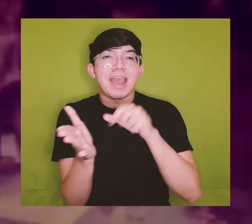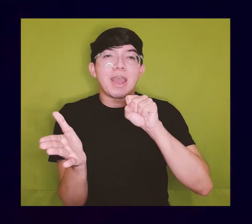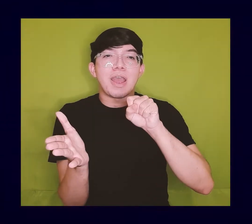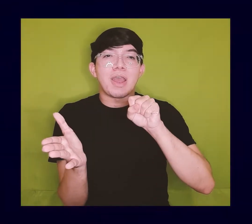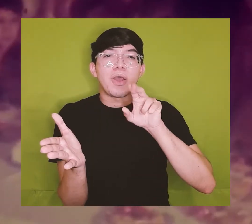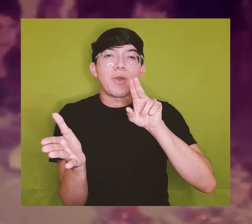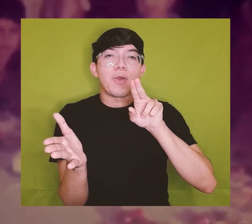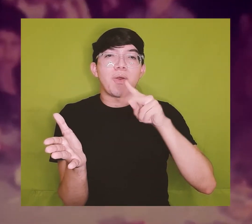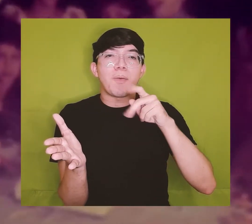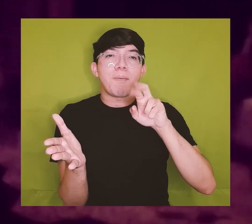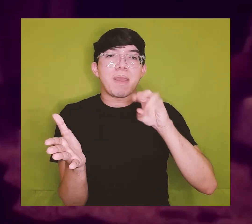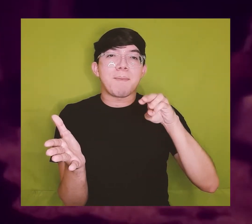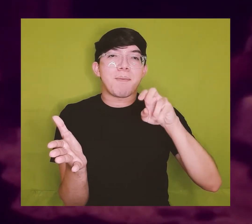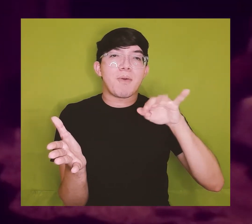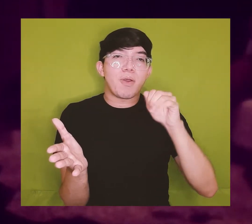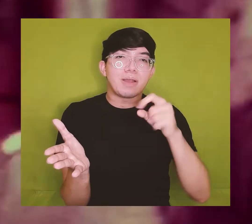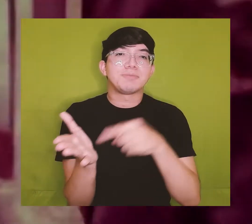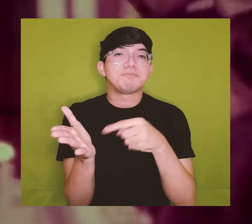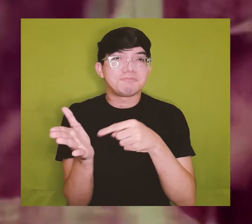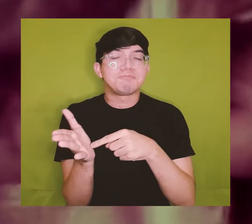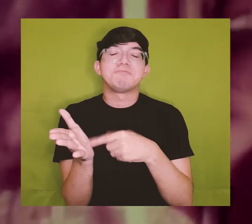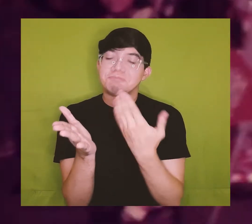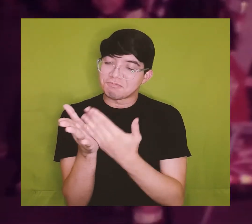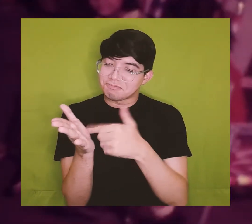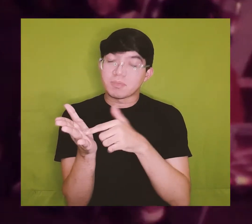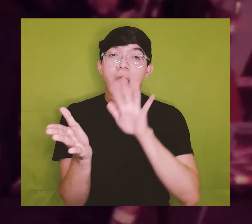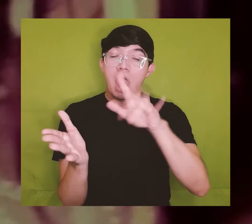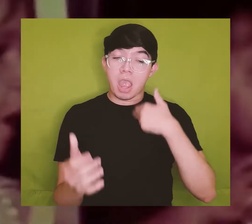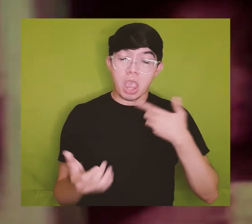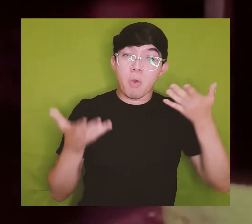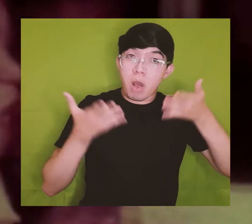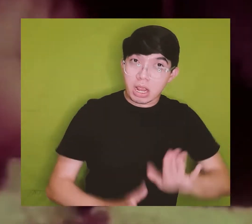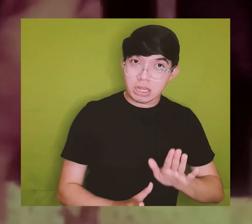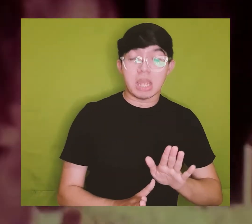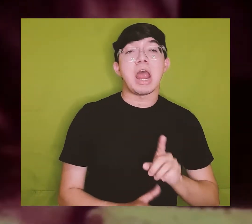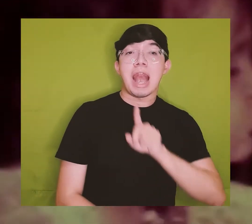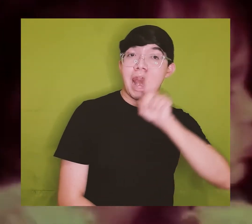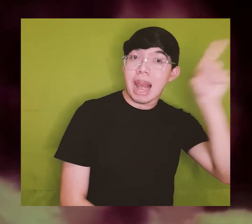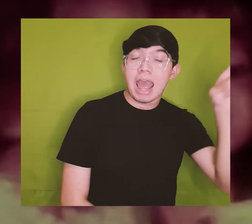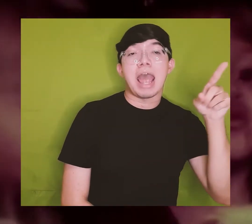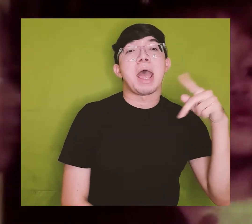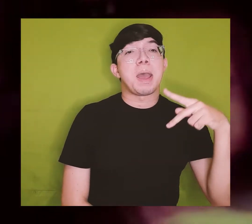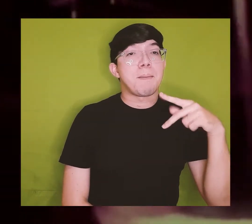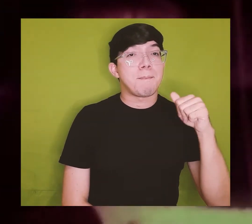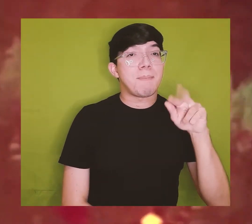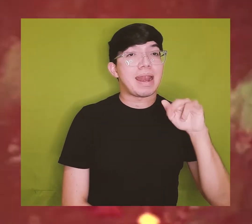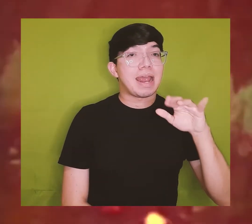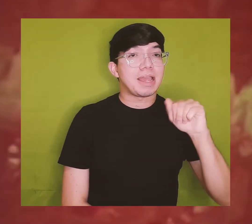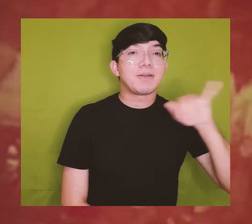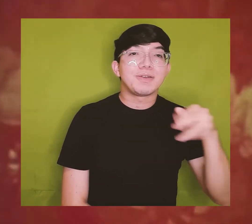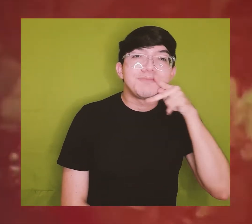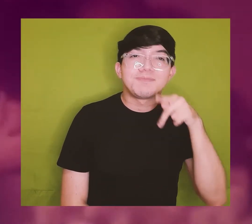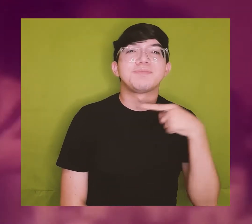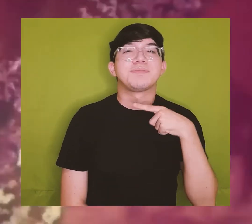Fortaleza. E eu não sou de Fortaleza, né? Eu sou de João Pessoa da Paraíba, né? Embora tenha nascido aqui, morei muito tempo lá quando era criança e tudo. E